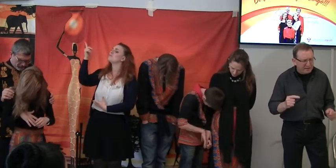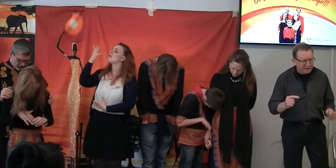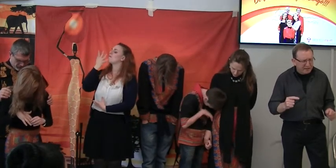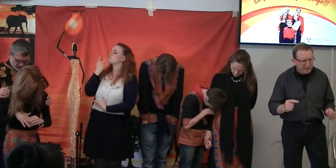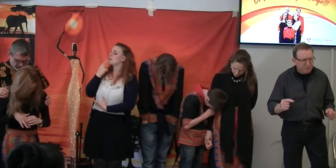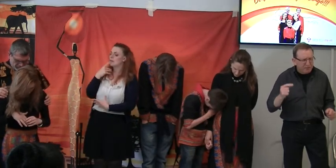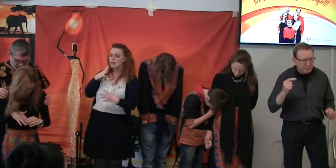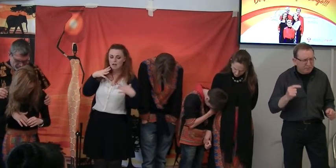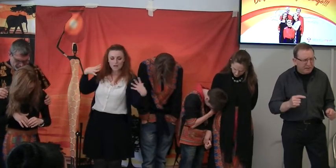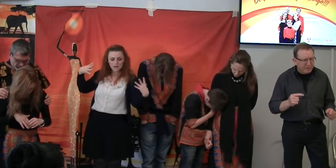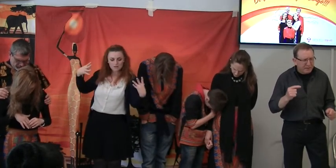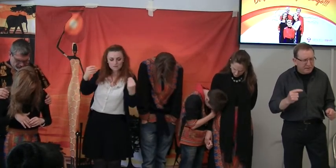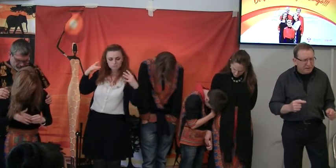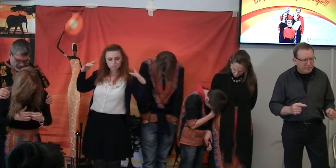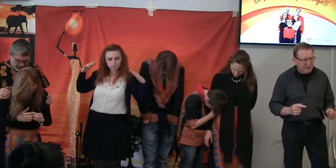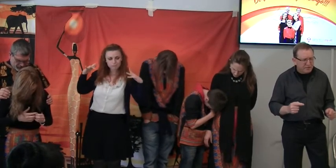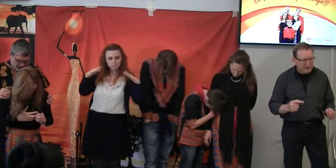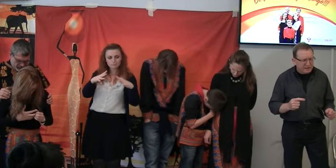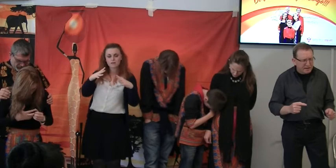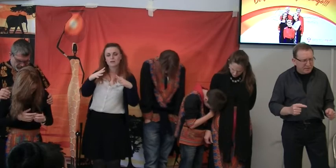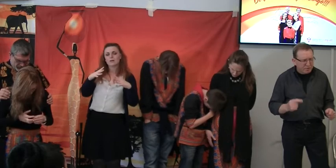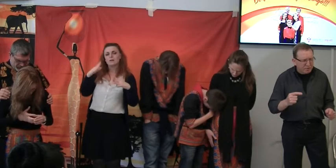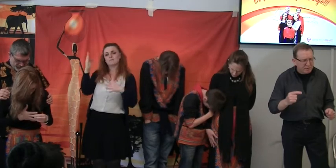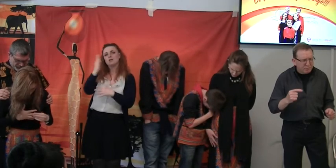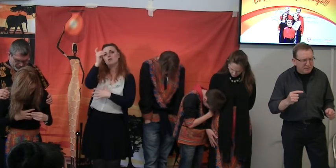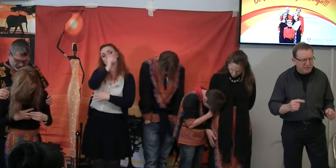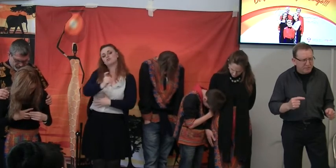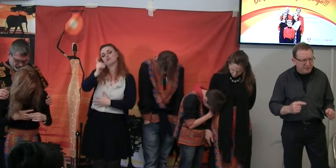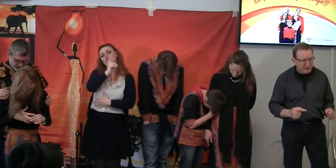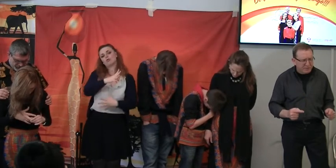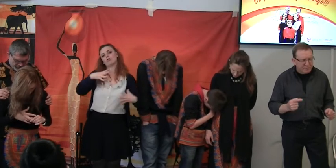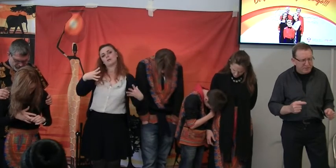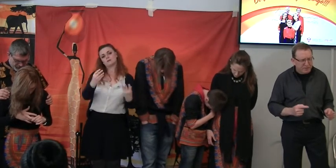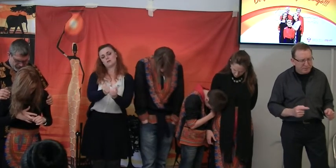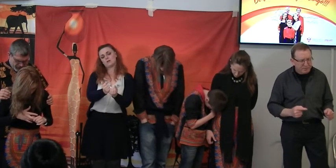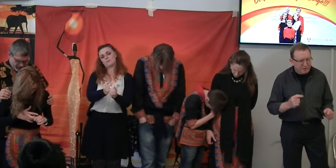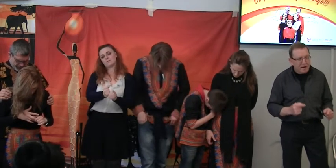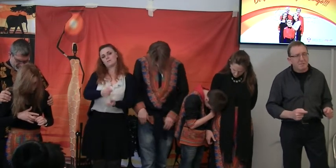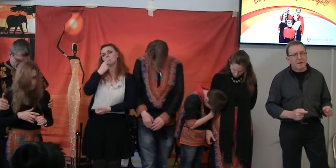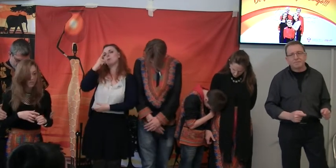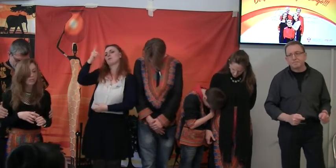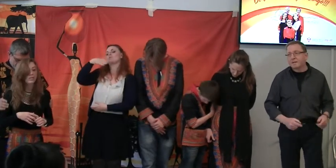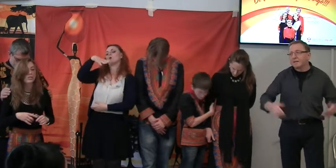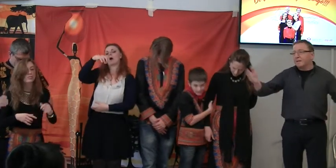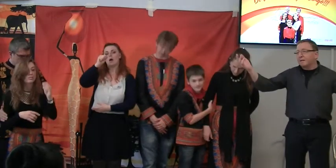adorare te. Che tu voglia continuare a benedire la nostra giornata insieme. In nome tuo santo, preghiamo, Signore Gesù. Amen. Aspetta,